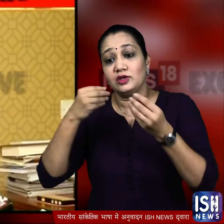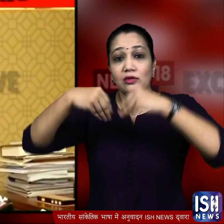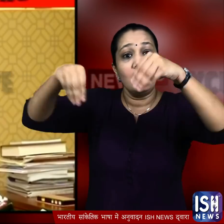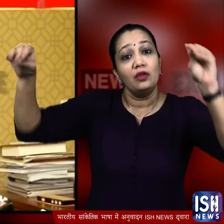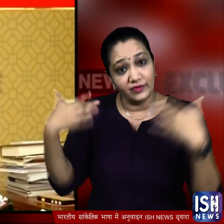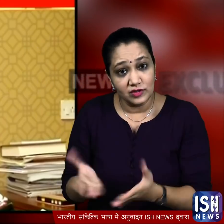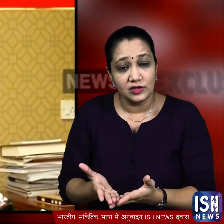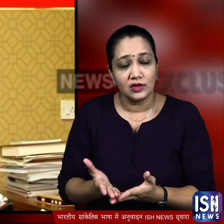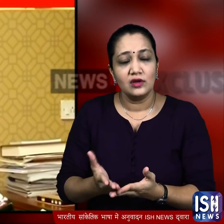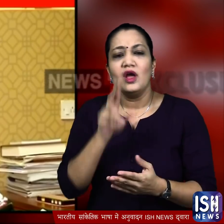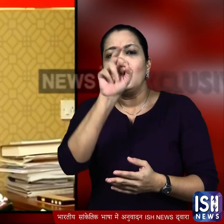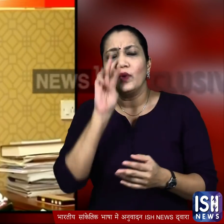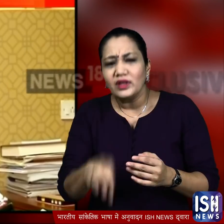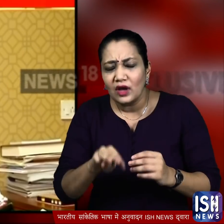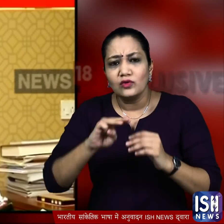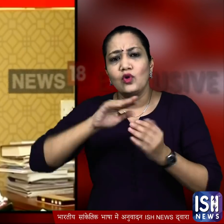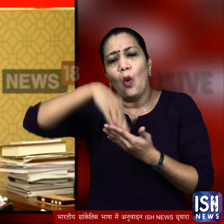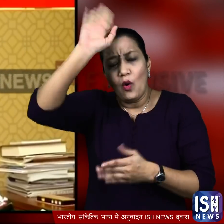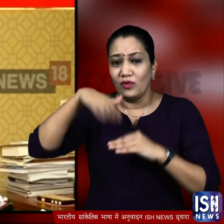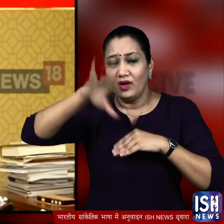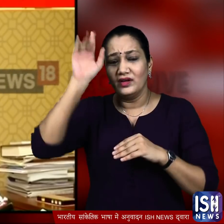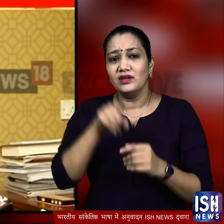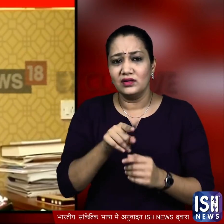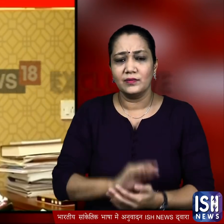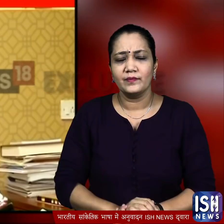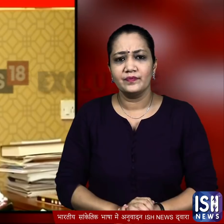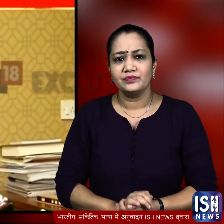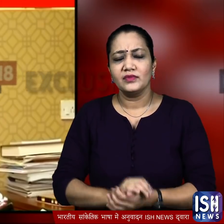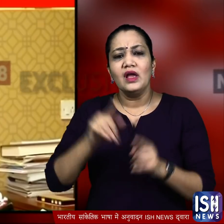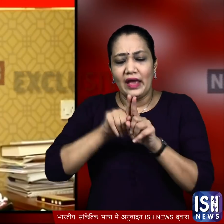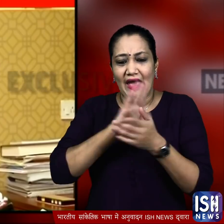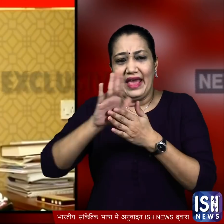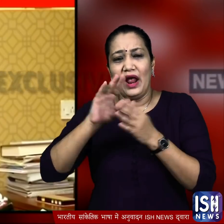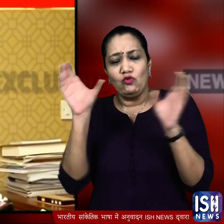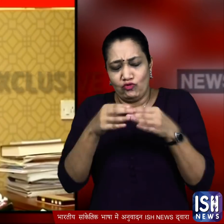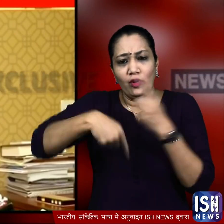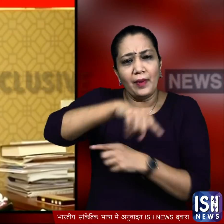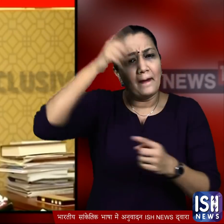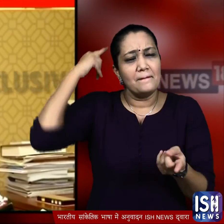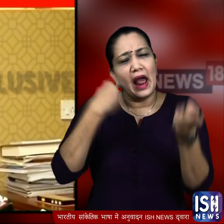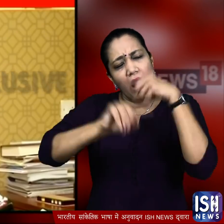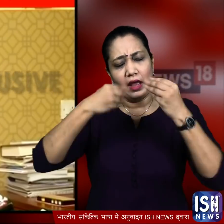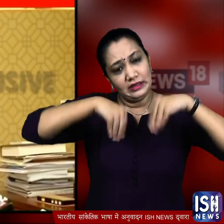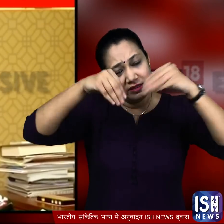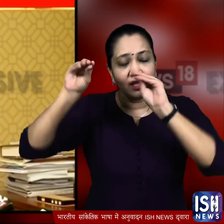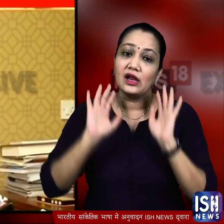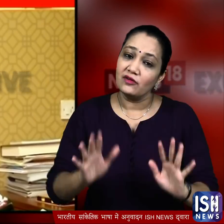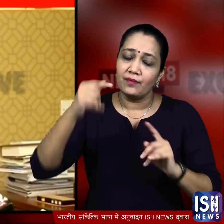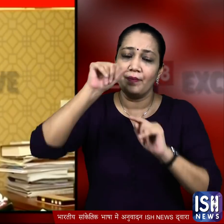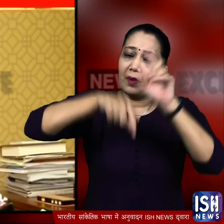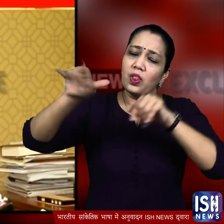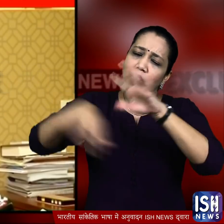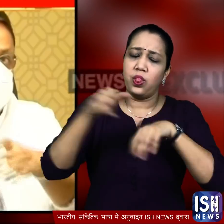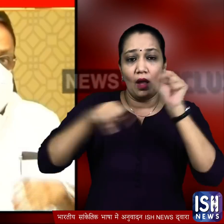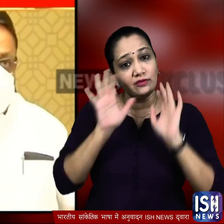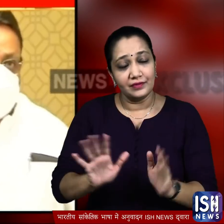गए, लेकिन 20,000 से अधिक इंजेक्शन ये हीरा ग्रुप के माध्यम से काला बाजार करके लोगों को